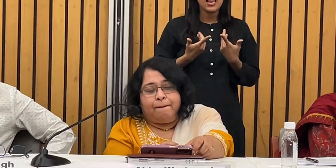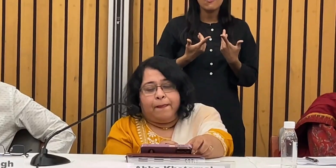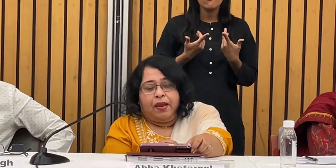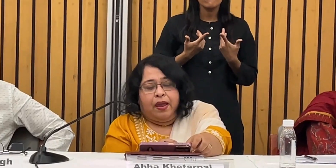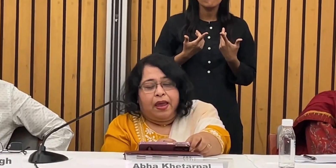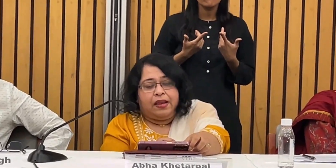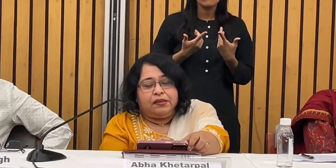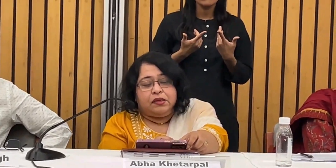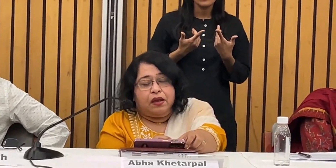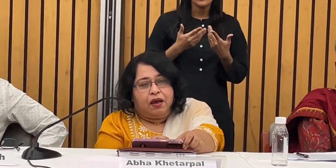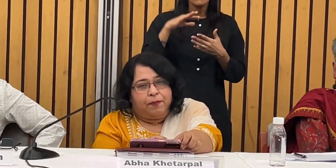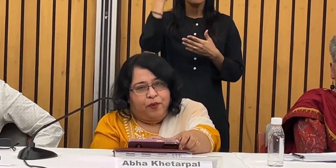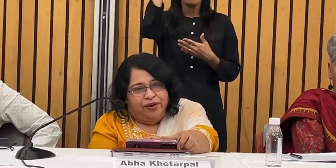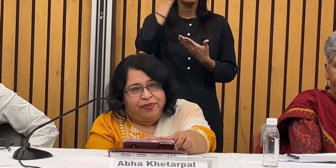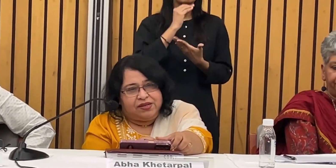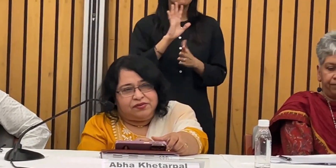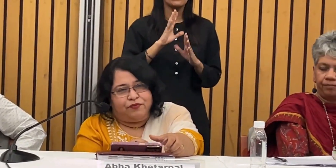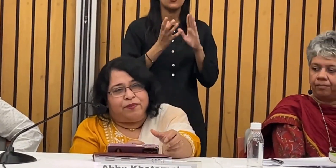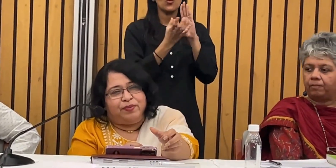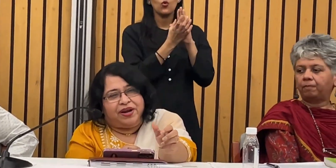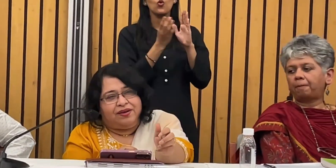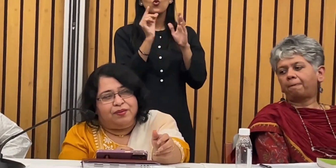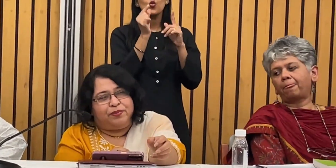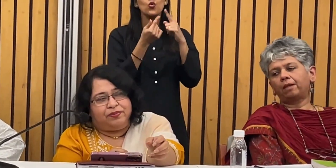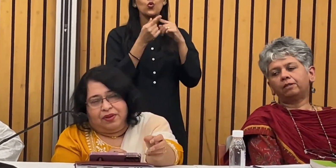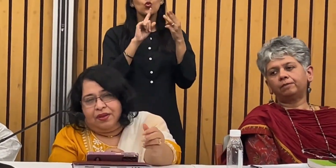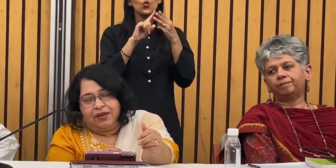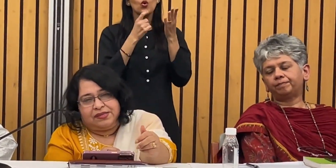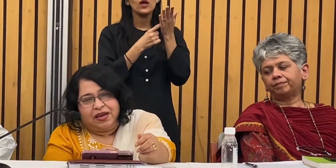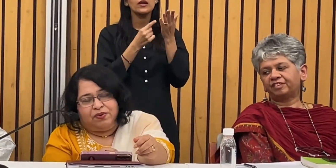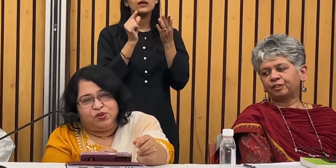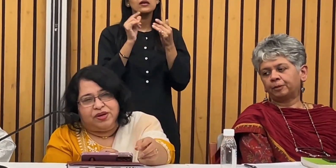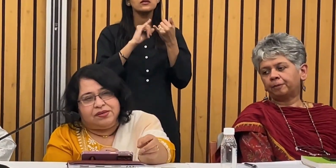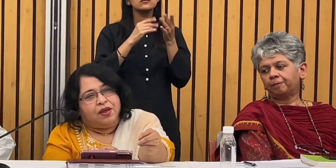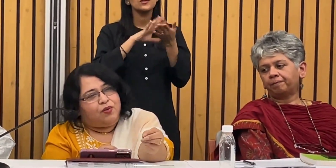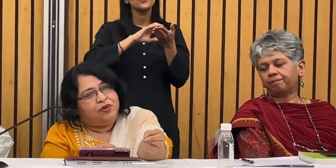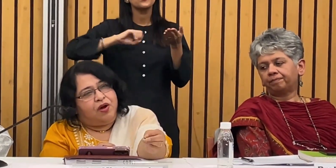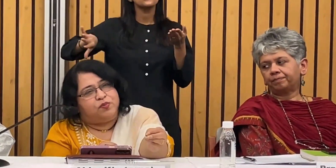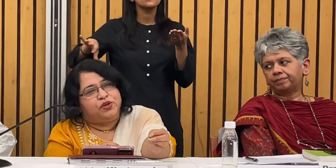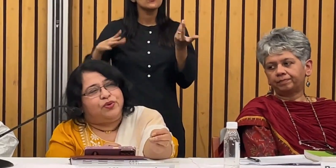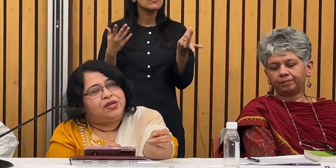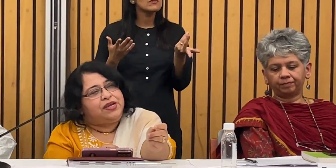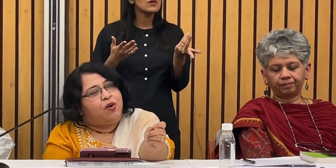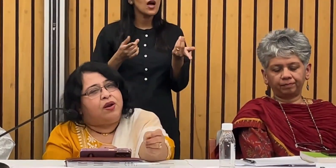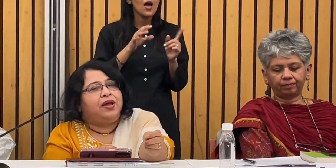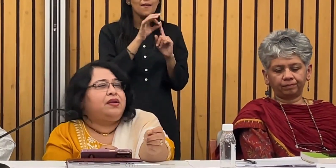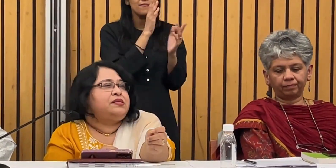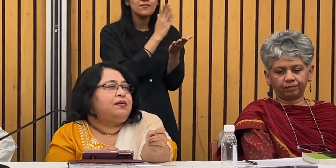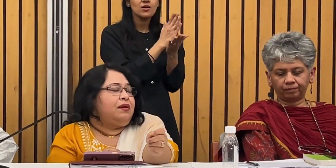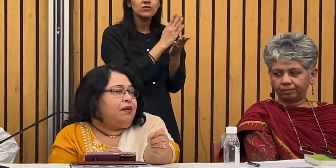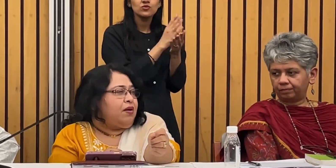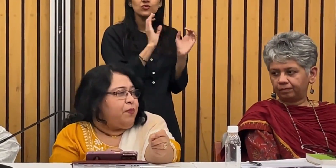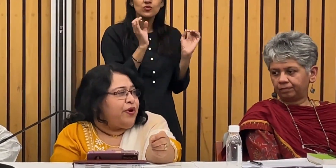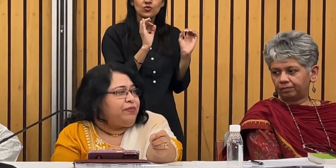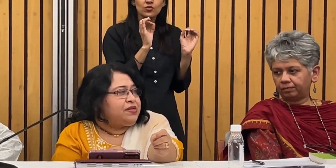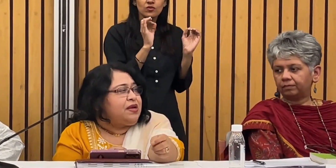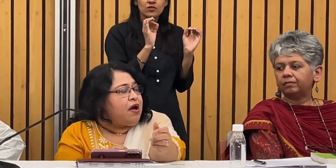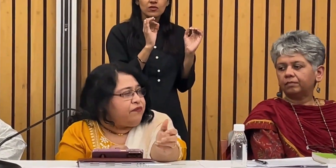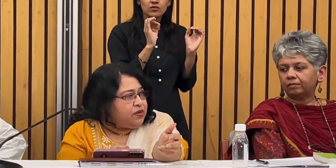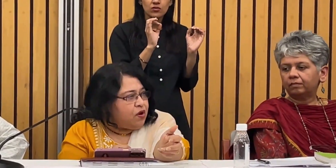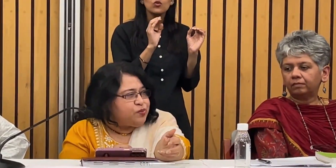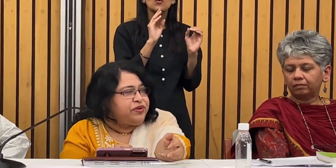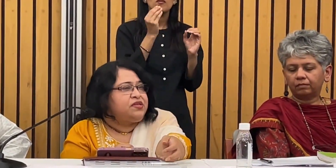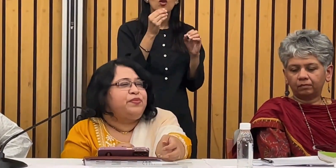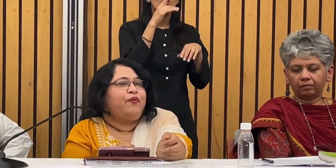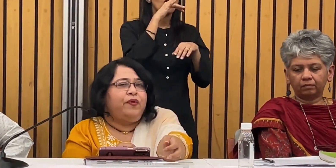provided. And appointments from the medical establishments, उनका ऑप्शन होना चाहिए ऑनलाइन अपॉइंटमेंट्स का.